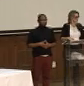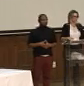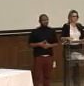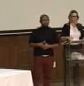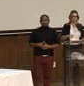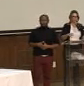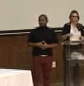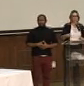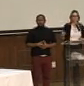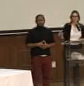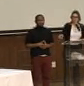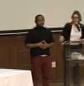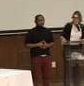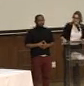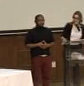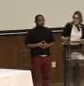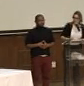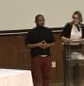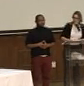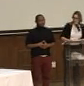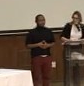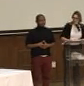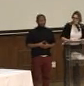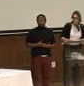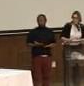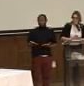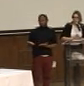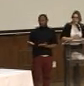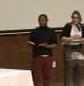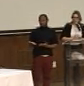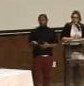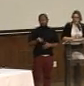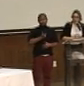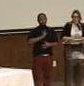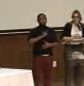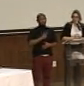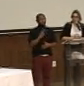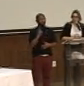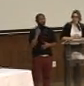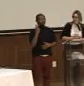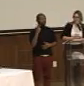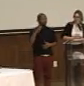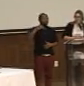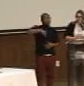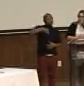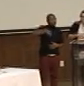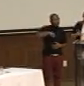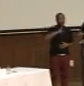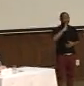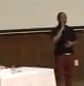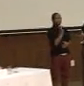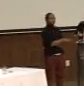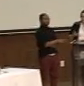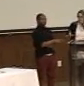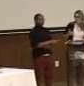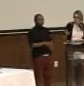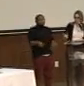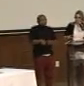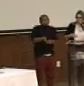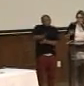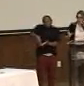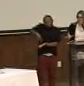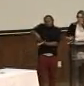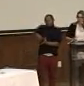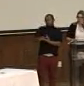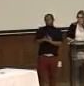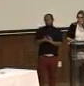terminou, ok. Professor Elcio, o senhor tem 2 minutos para a réplica, e se o senhor quiser